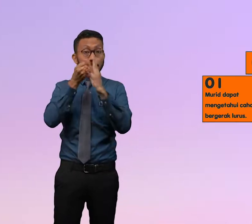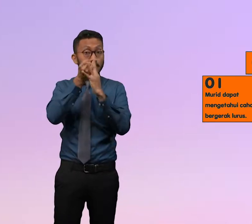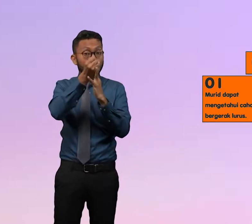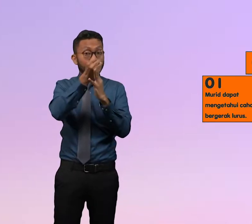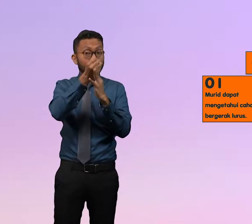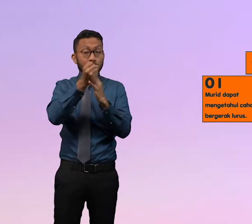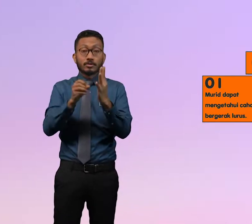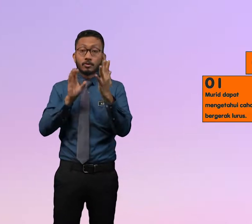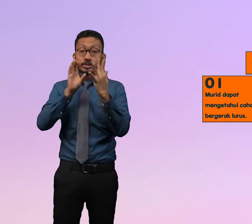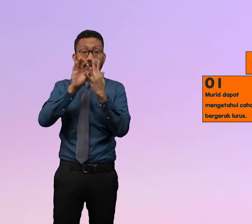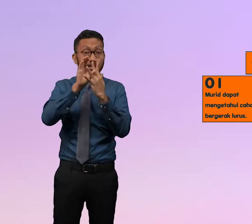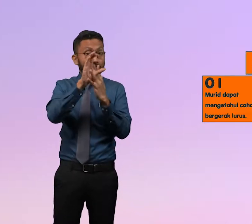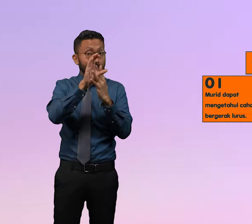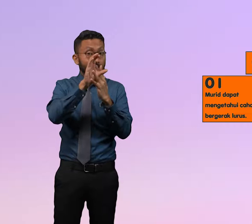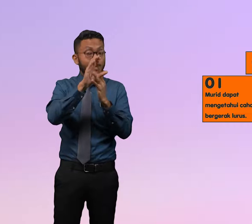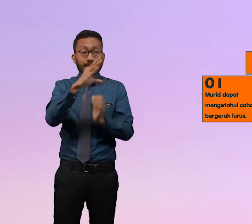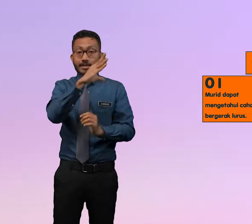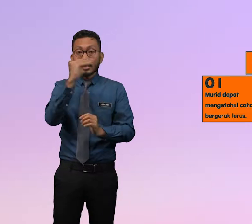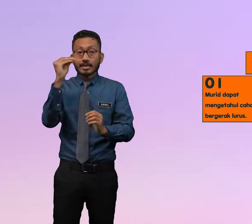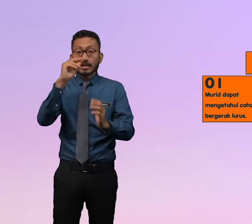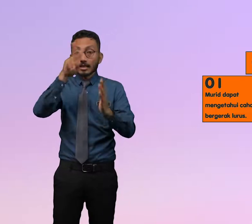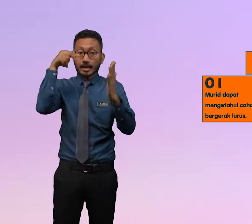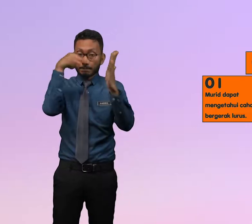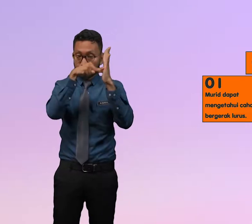rutina cahaya dan lekap.